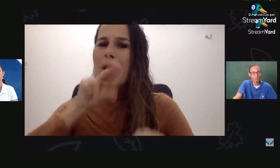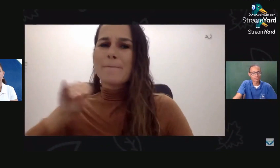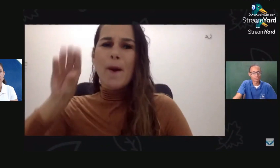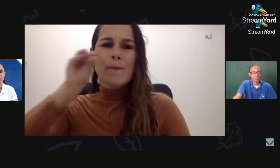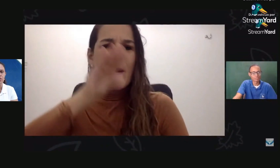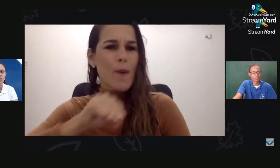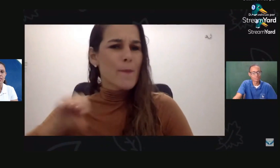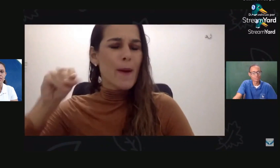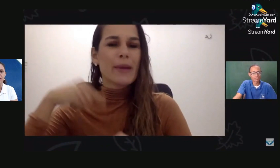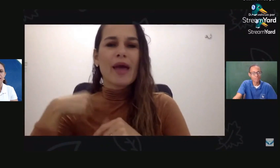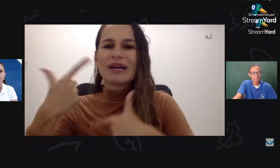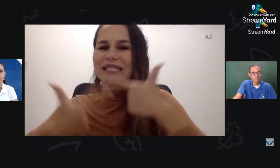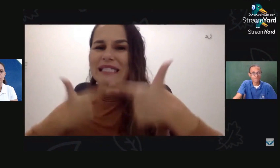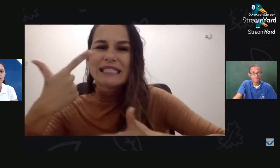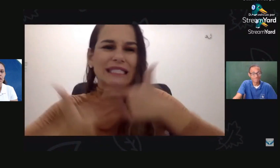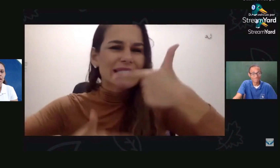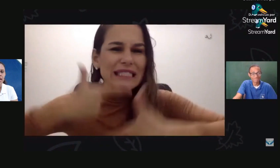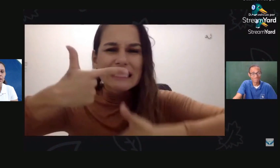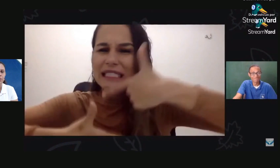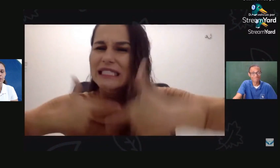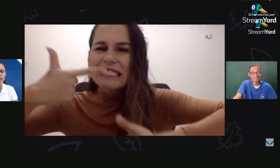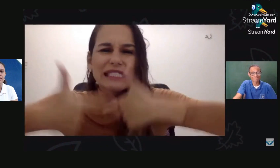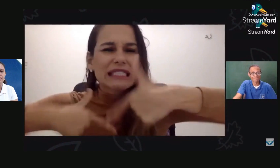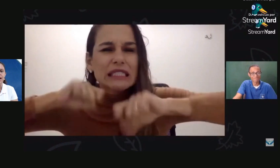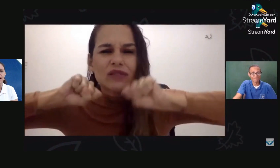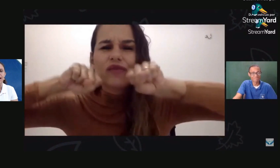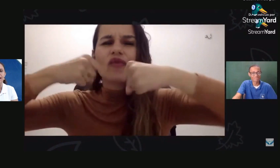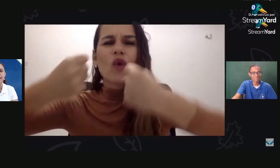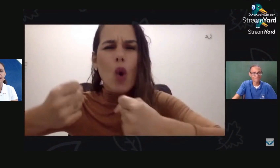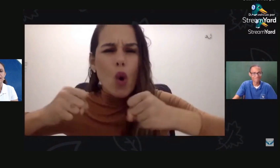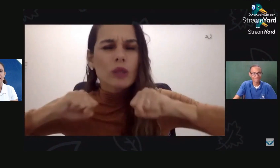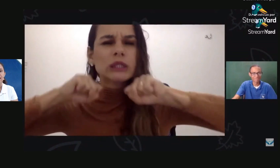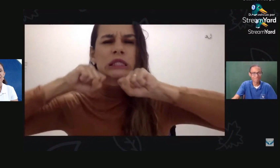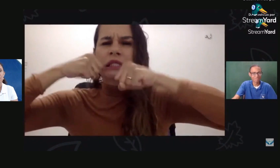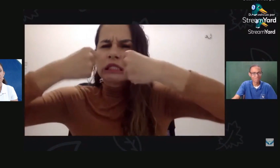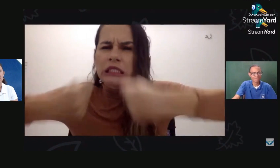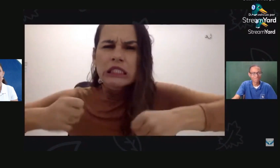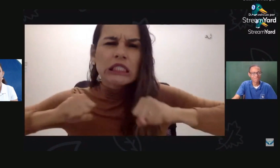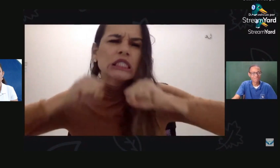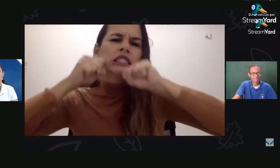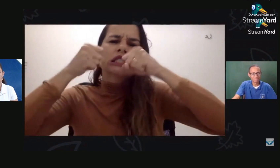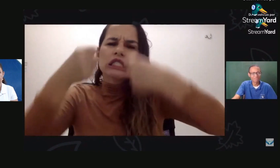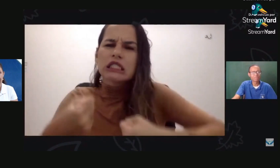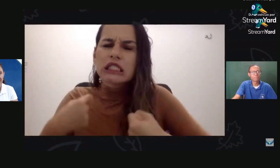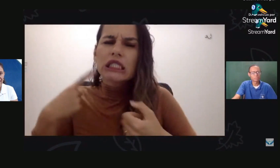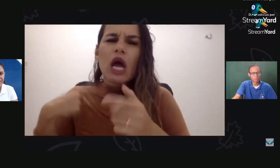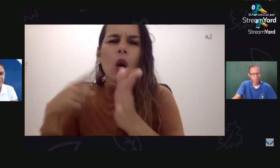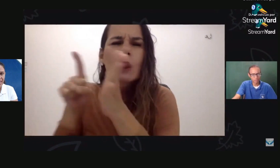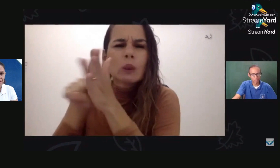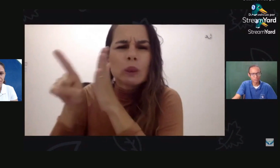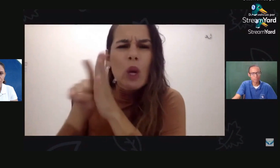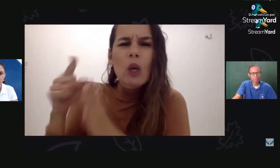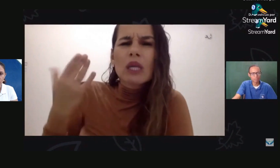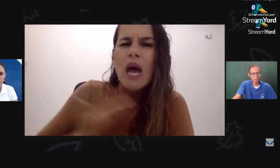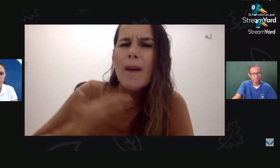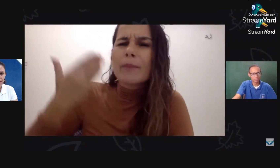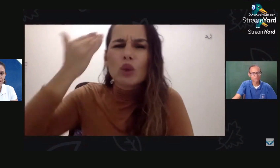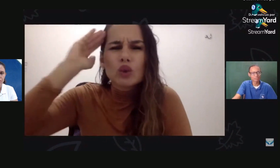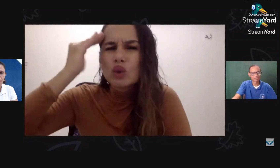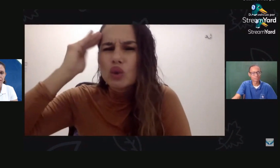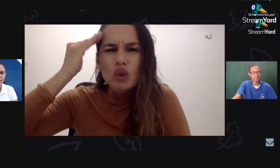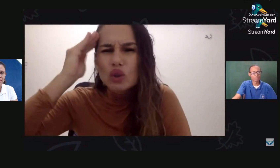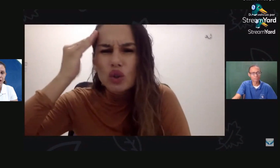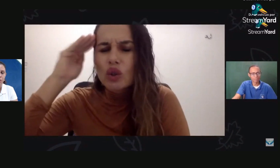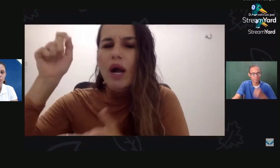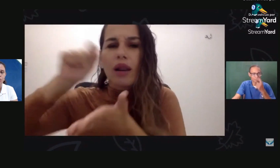havia ouvintes, né? As pessoas eram oralizadas, e eu precisei me esforçar, né? Muito